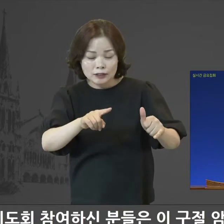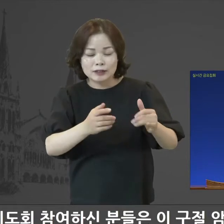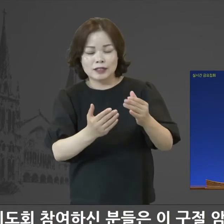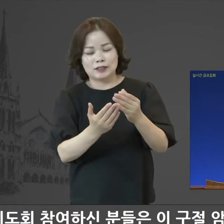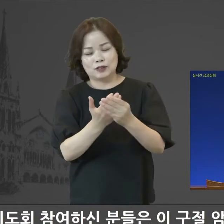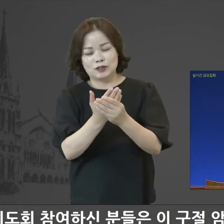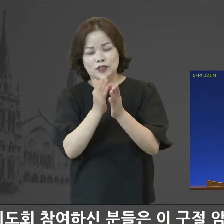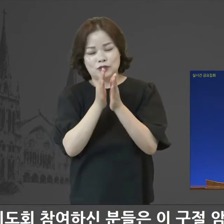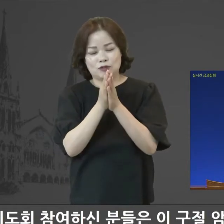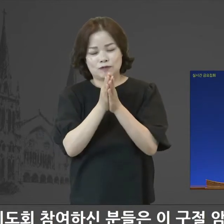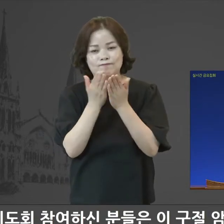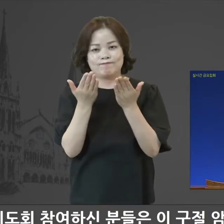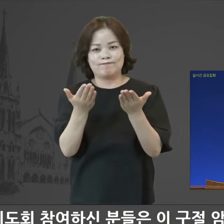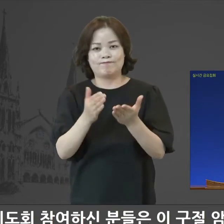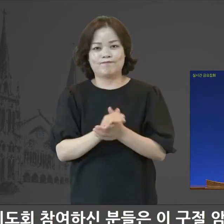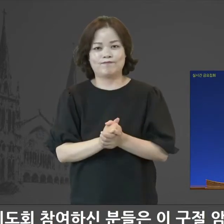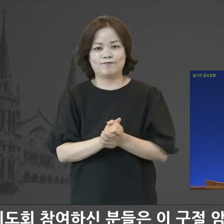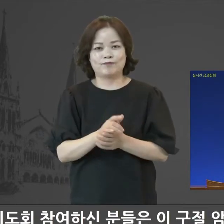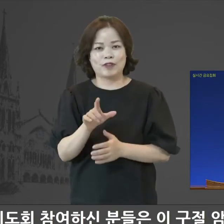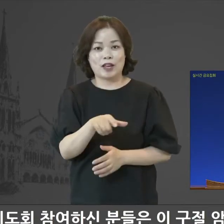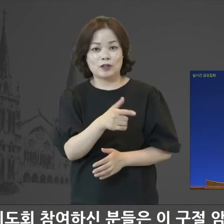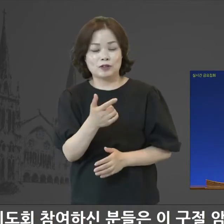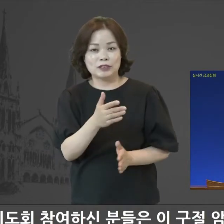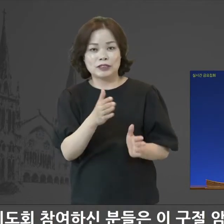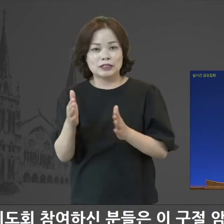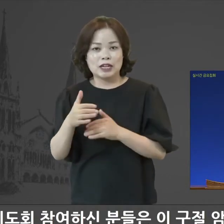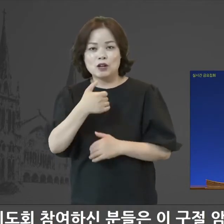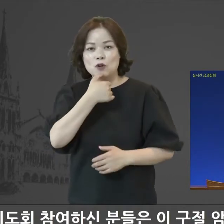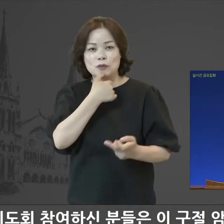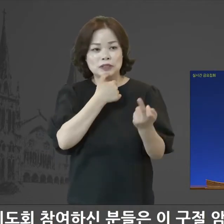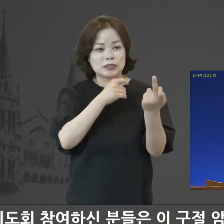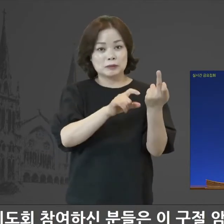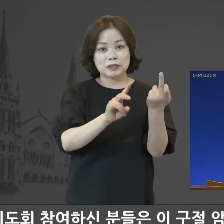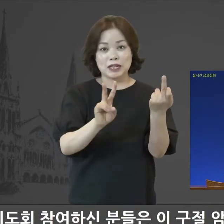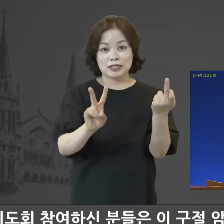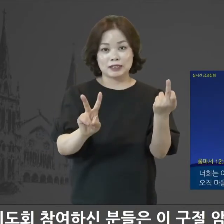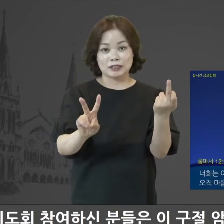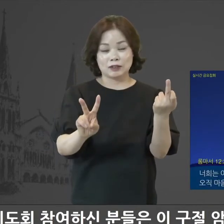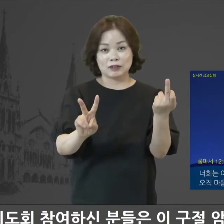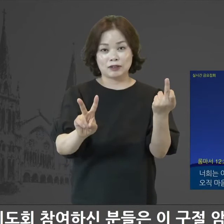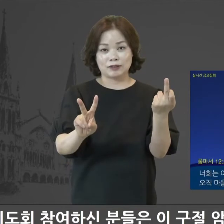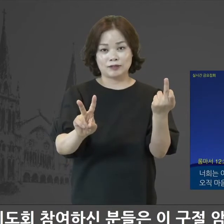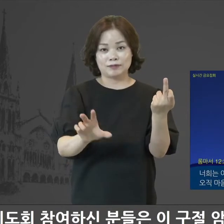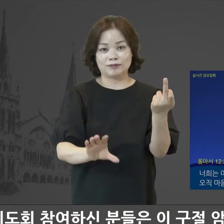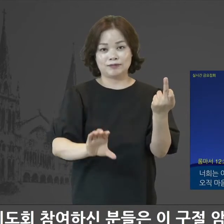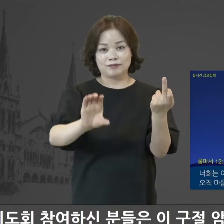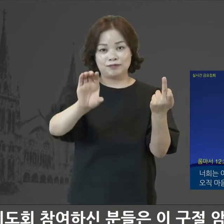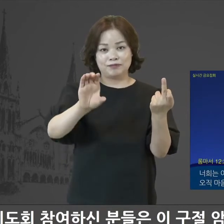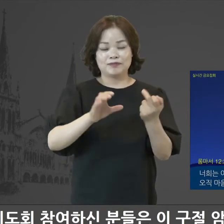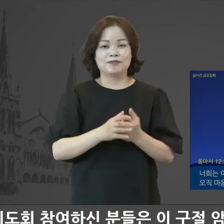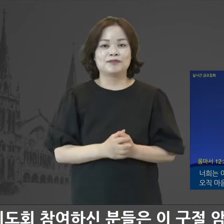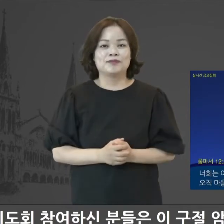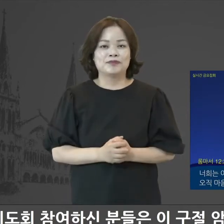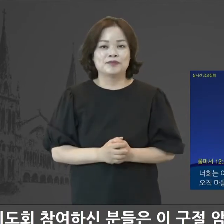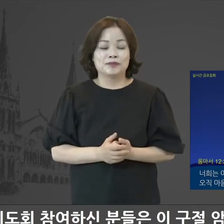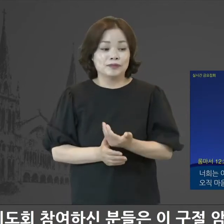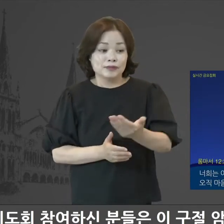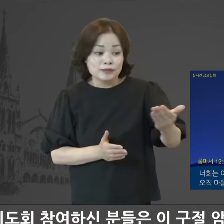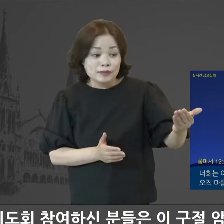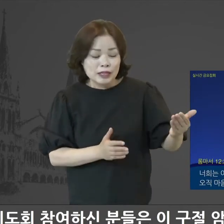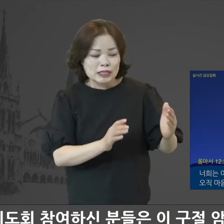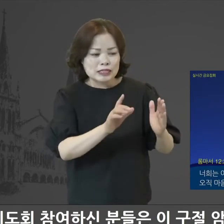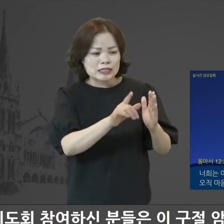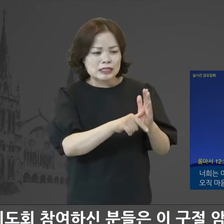있도록 기도했습니다. 하루 지났습니다. 이제 로마서 12장 2절을 다시 봅니다. 한번 띄워주시기 바랍니다. 너희는